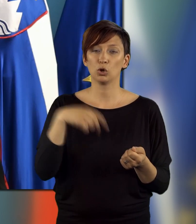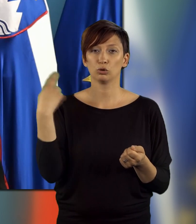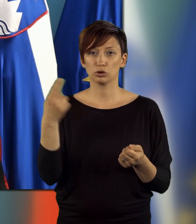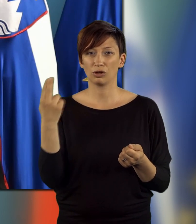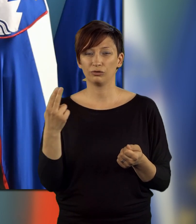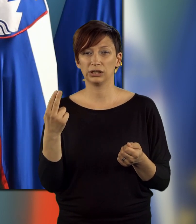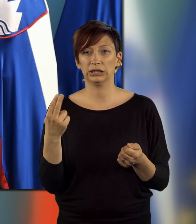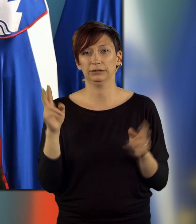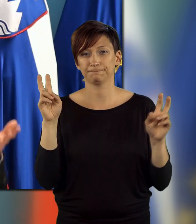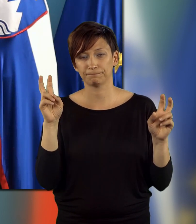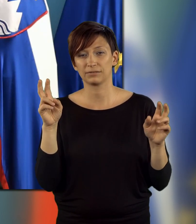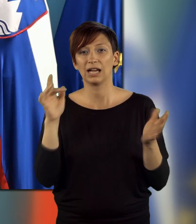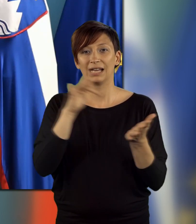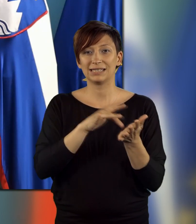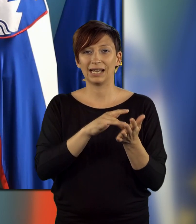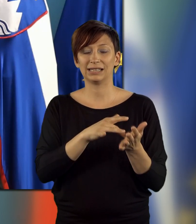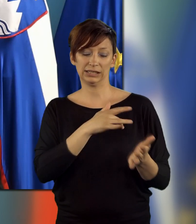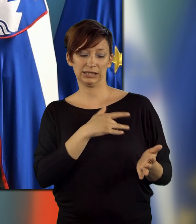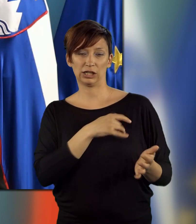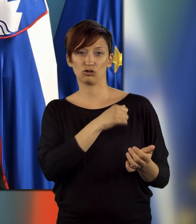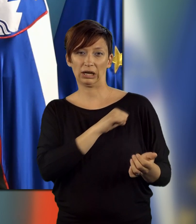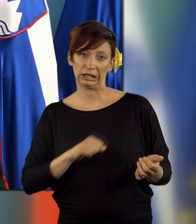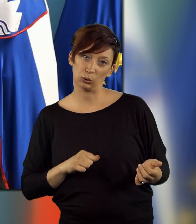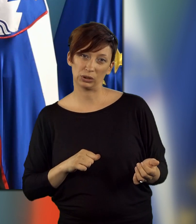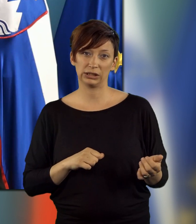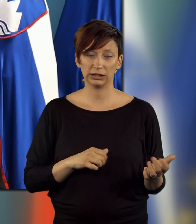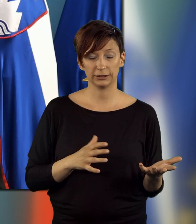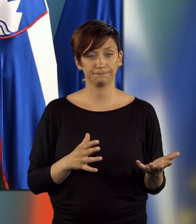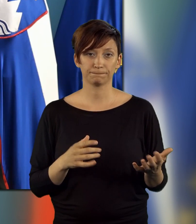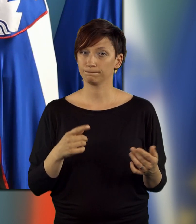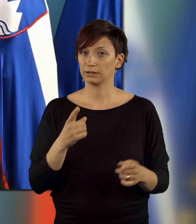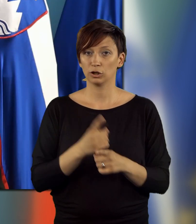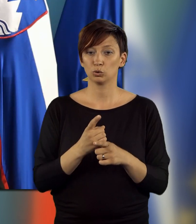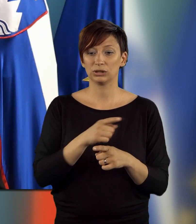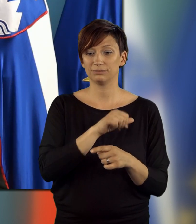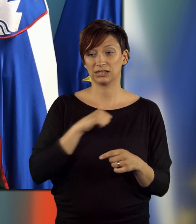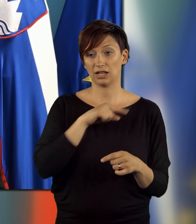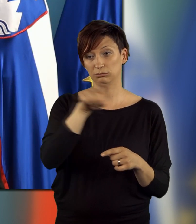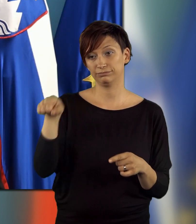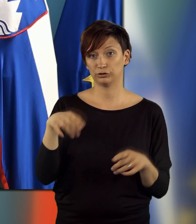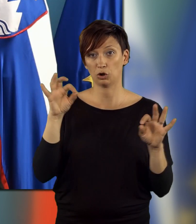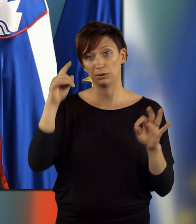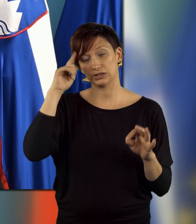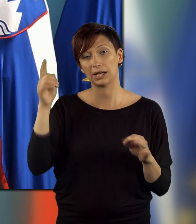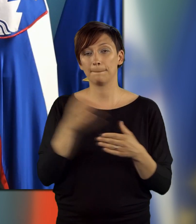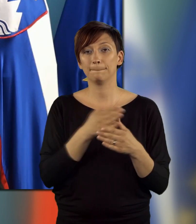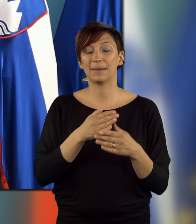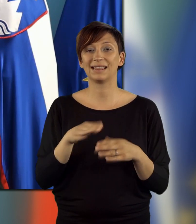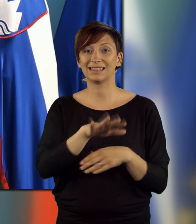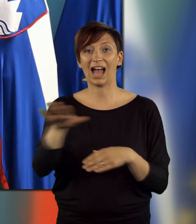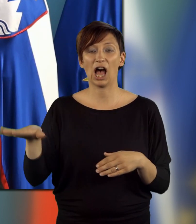v Sloveniji, bi rekla, center srčne kirurgije, pa tudi sami dobro veste, da je